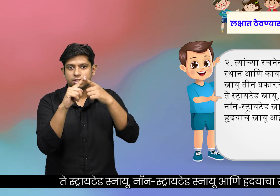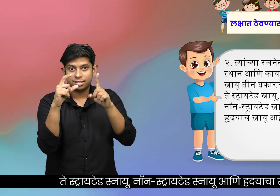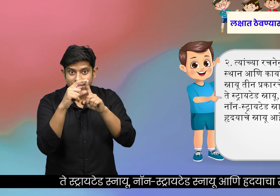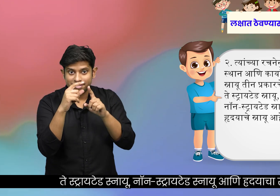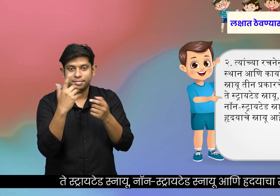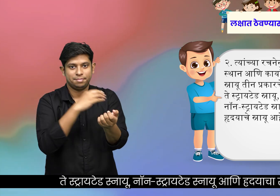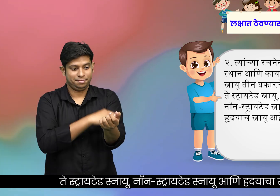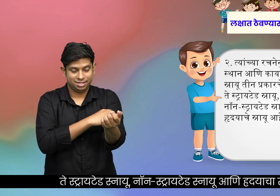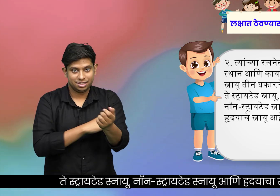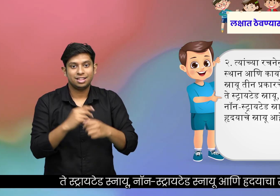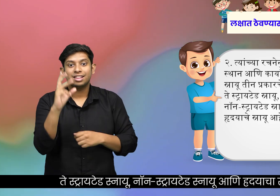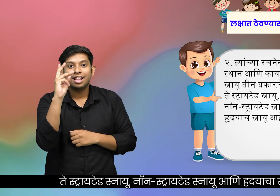आहेत.